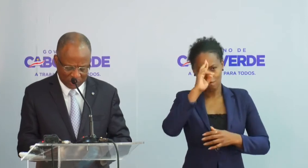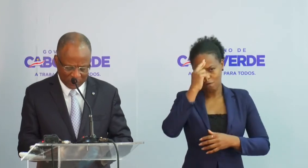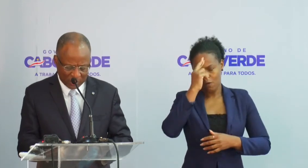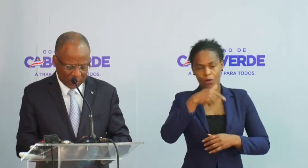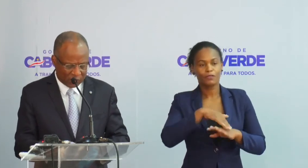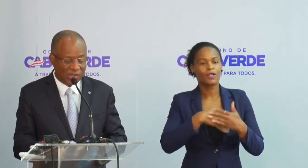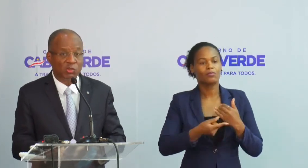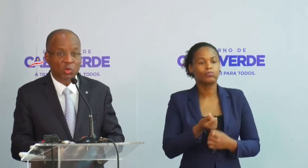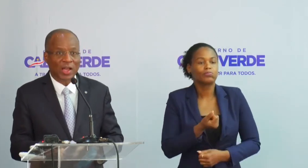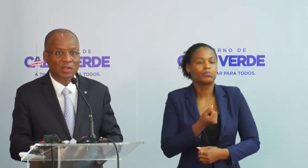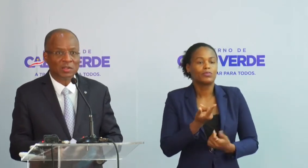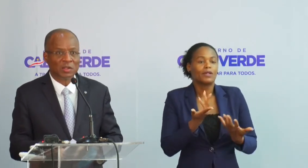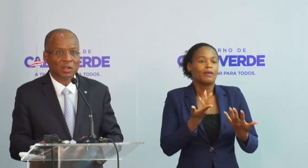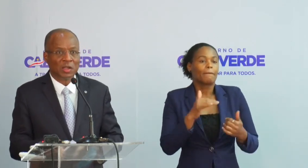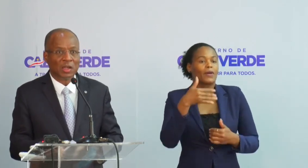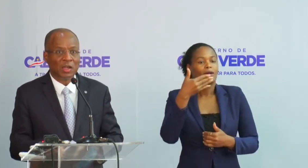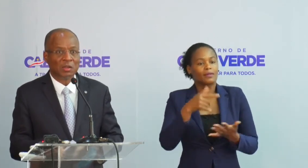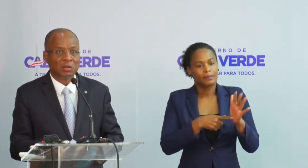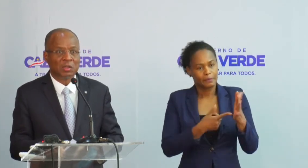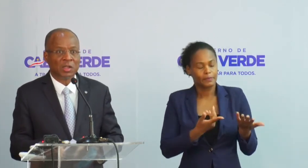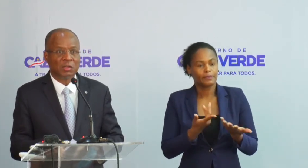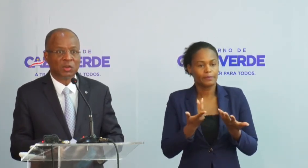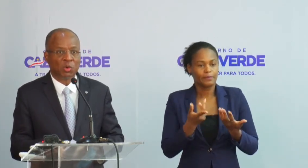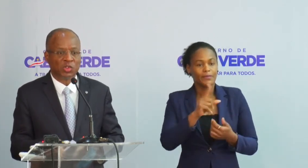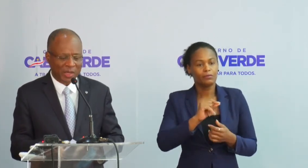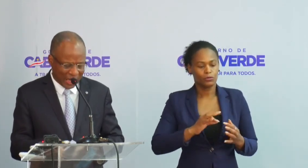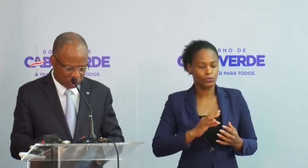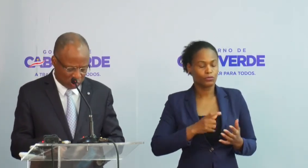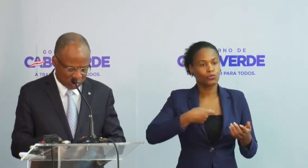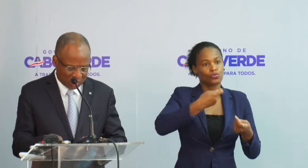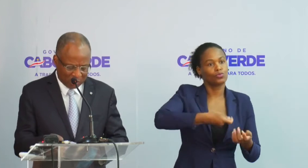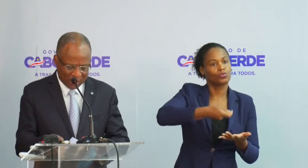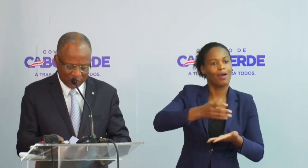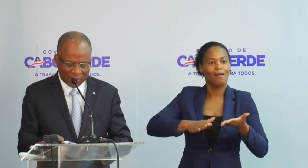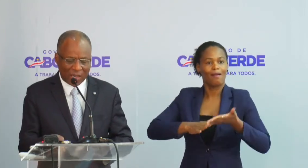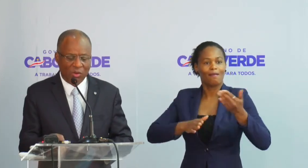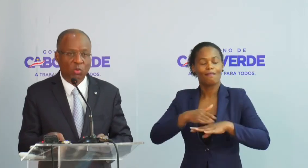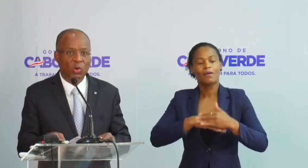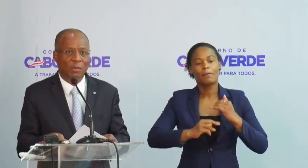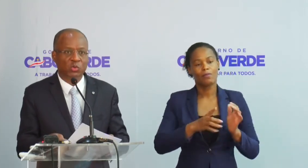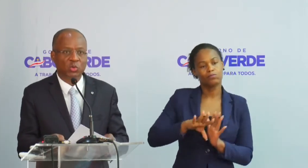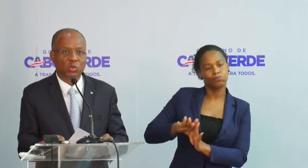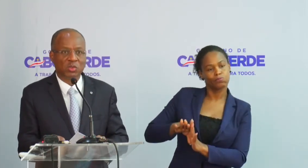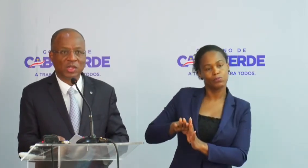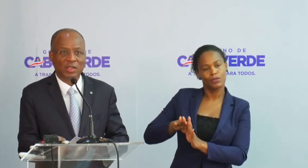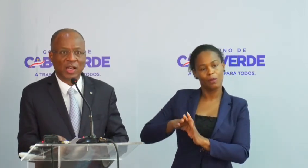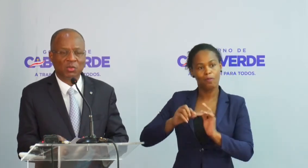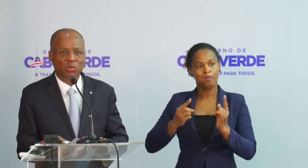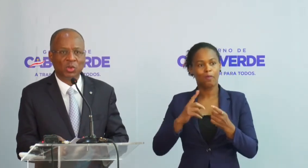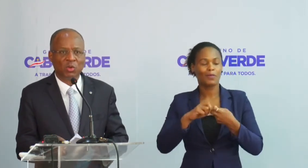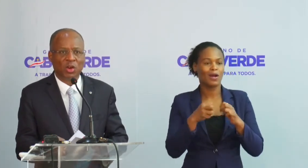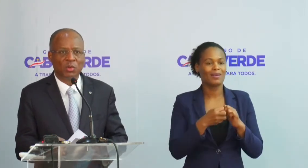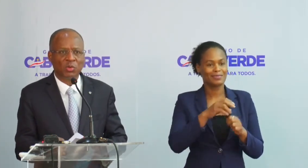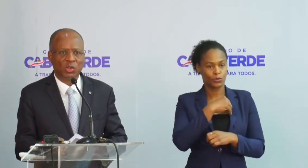financeiro, excepcional e de desembolso imediato, para evitar o colapso